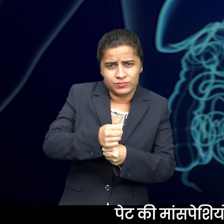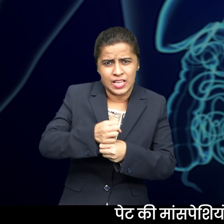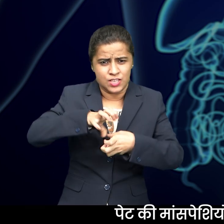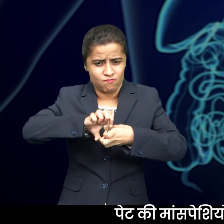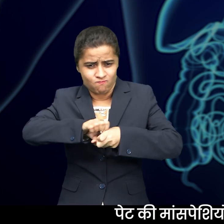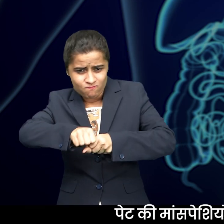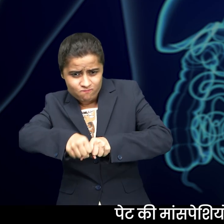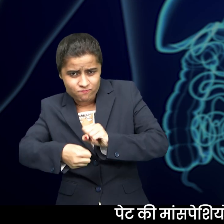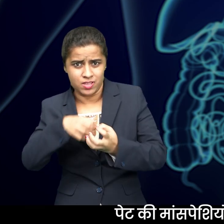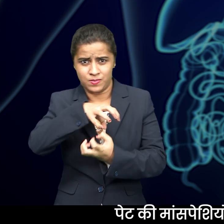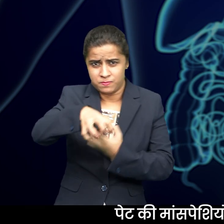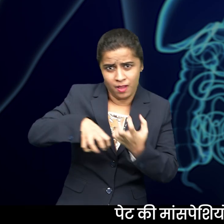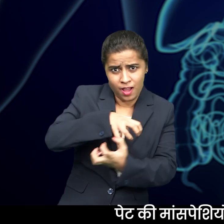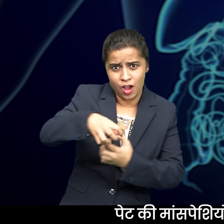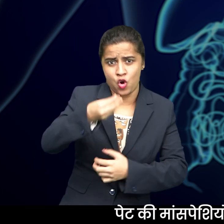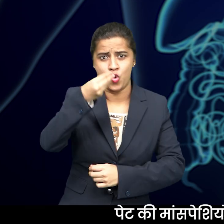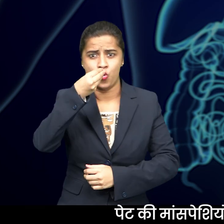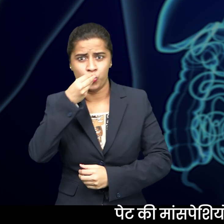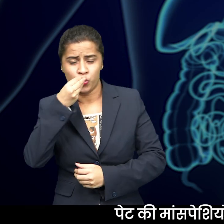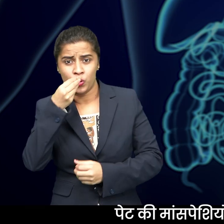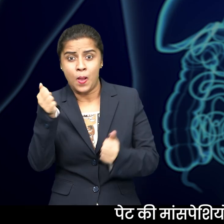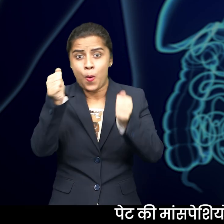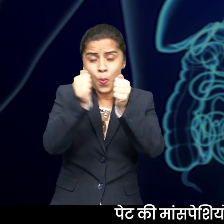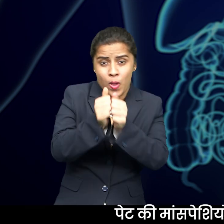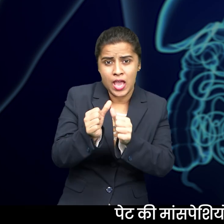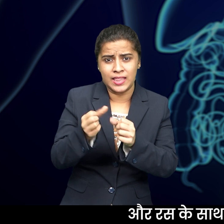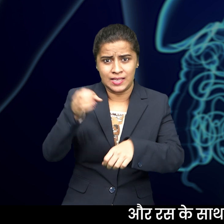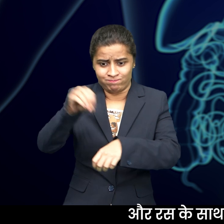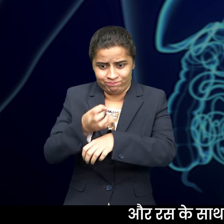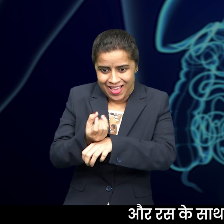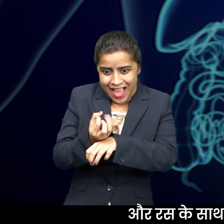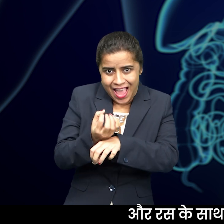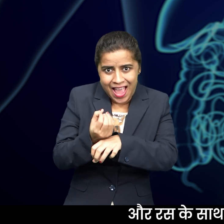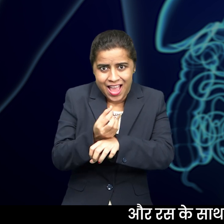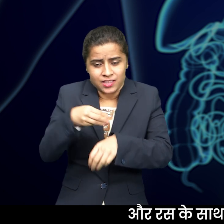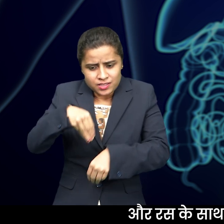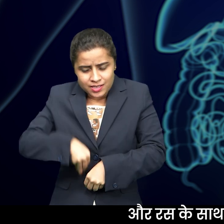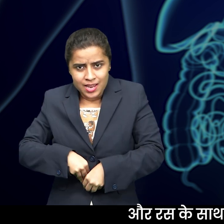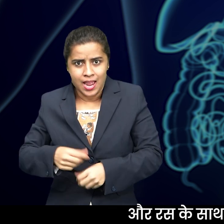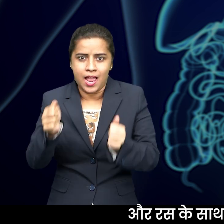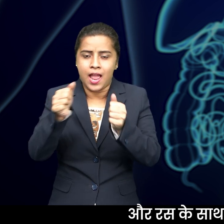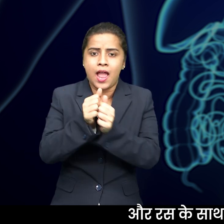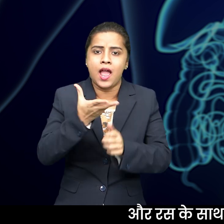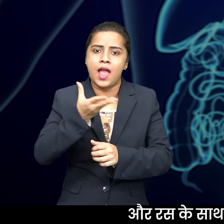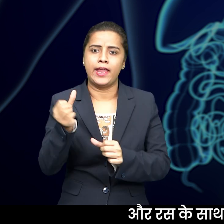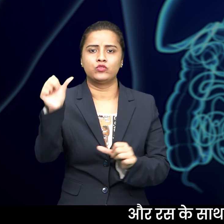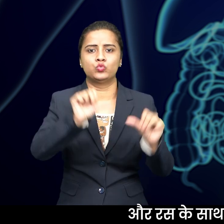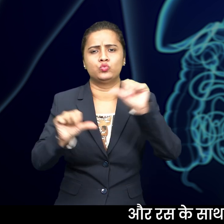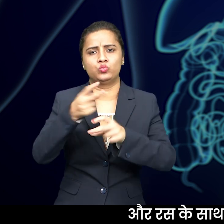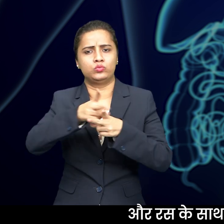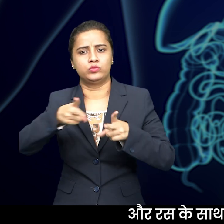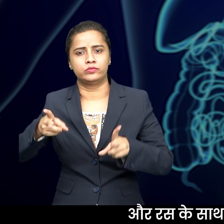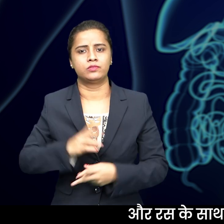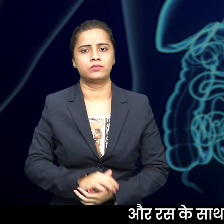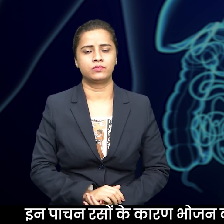की मांसपेशियों का संकुचन भोजन को अम्ल और रस के साथ निचोड़ता है और मिलाता